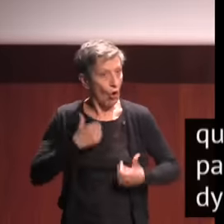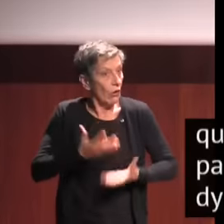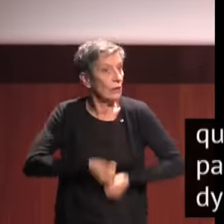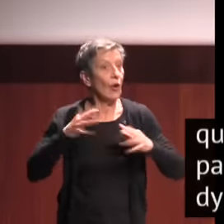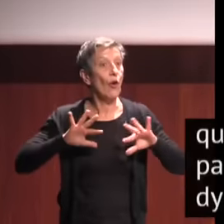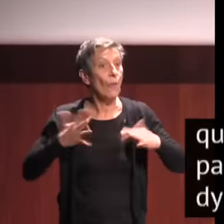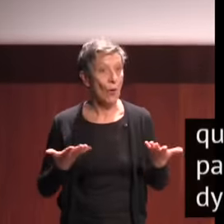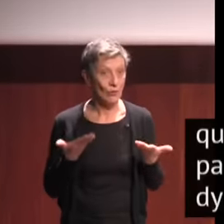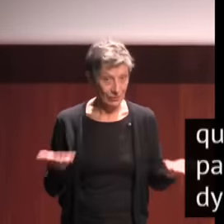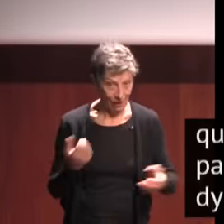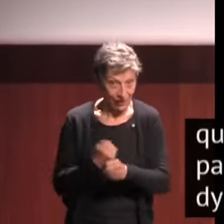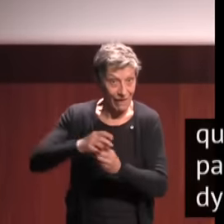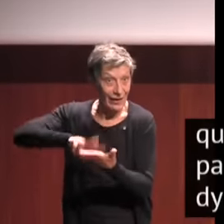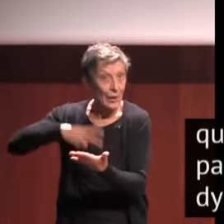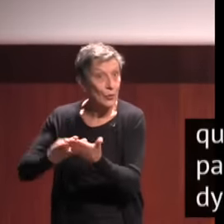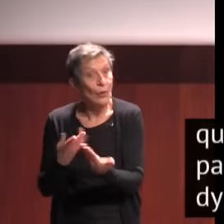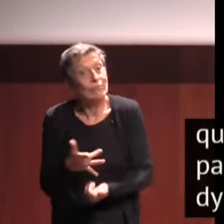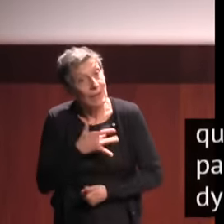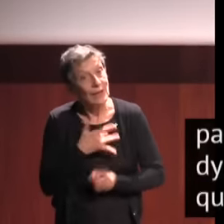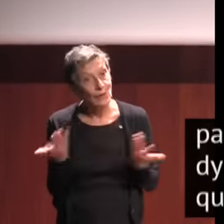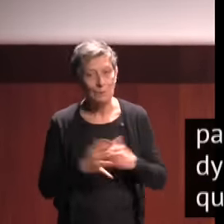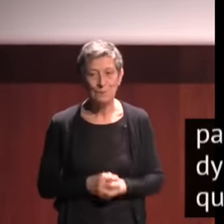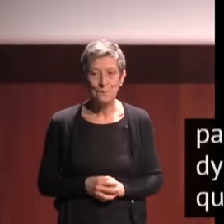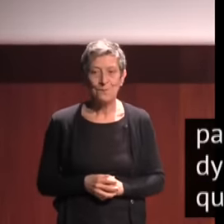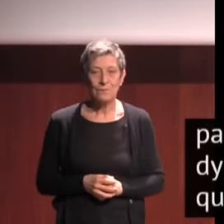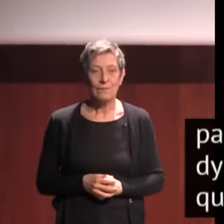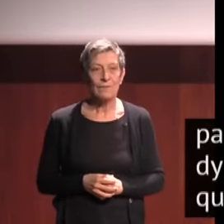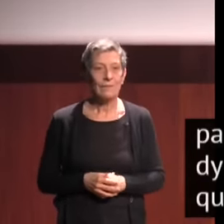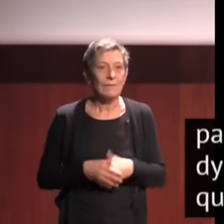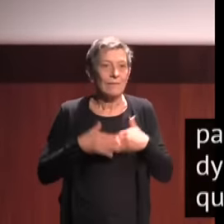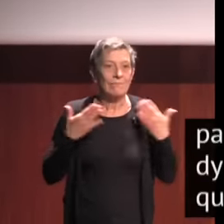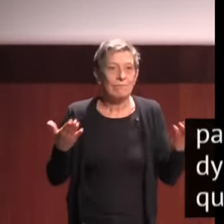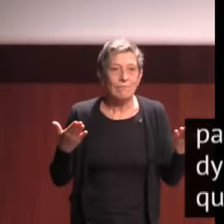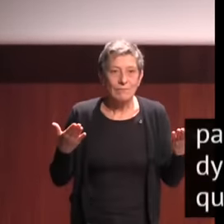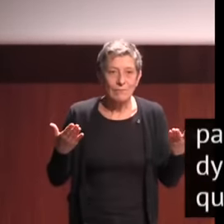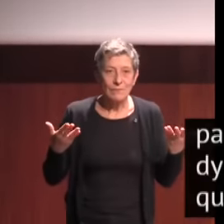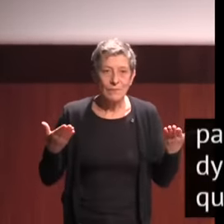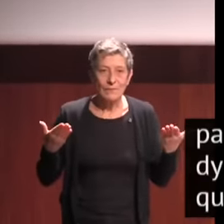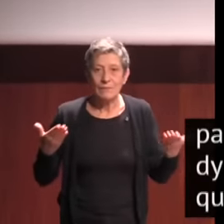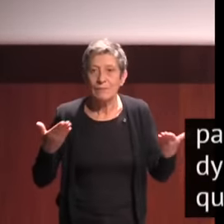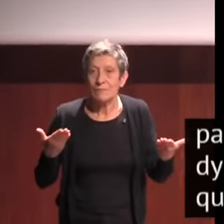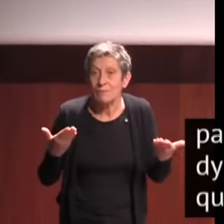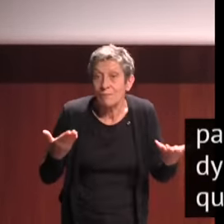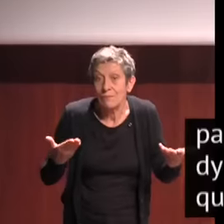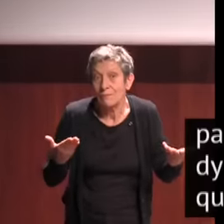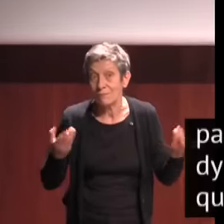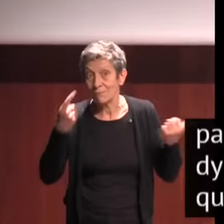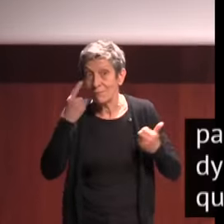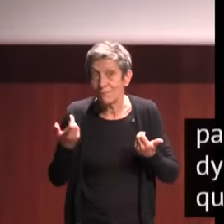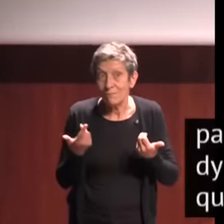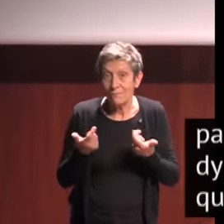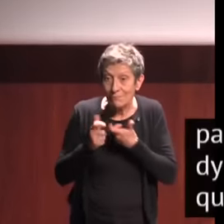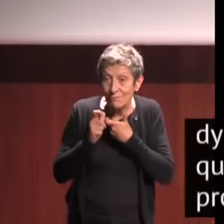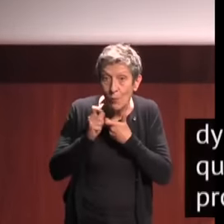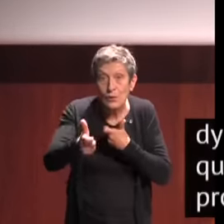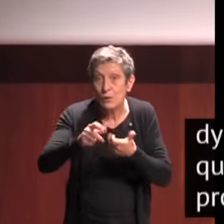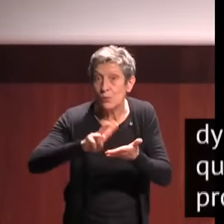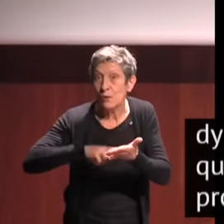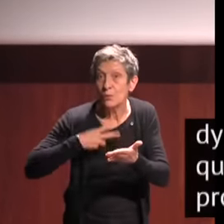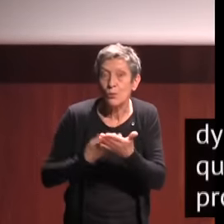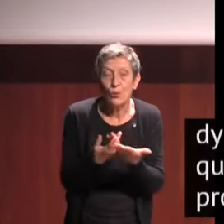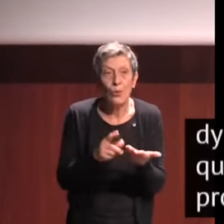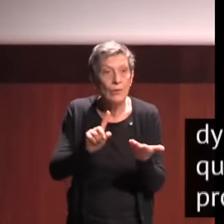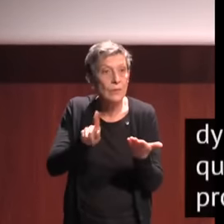traducteur. Intéressant. Ceci, en fait, montre clairement que le processus de traduction, en fait, ne se réduit pas, évidemment, à un